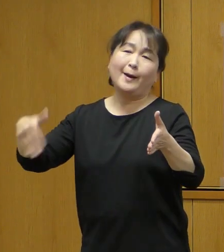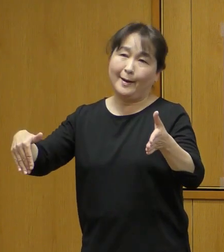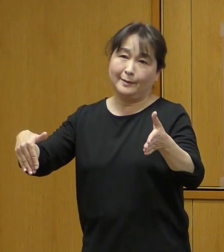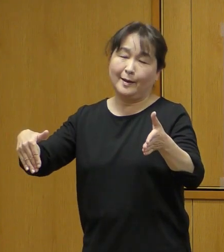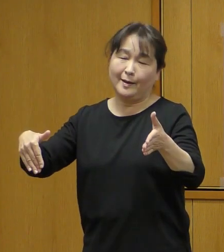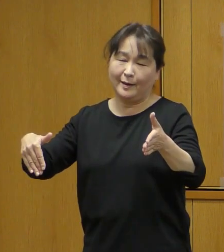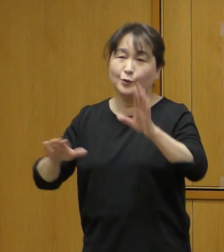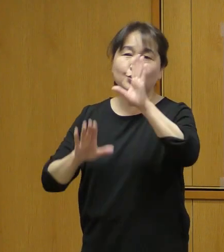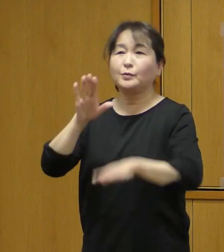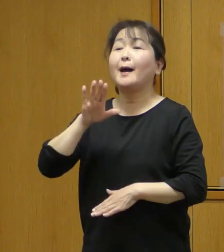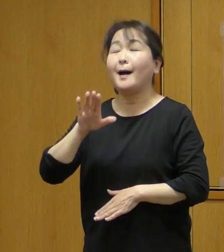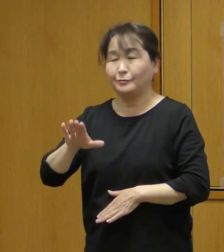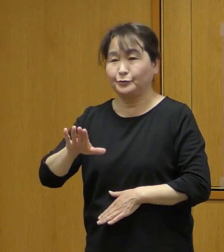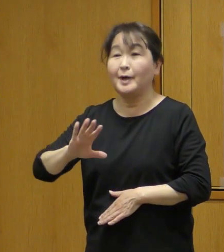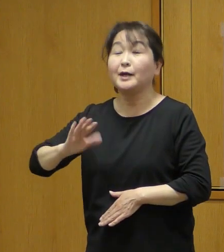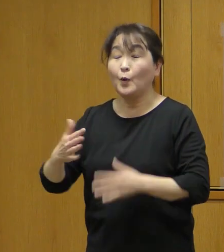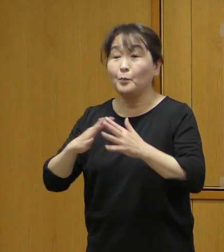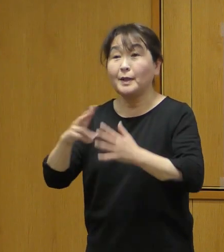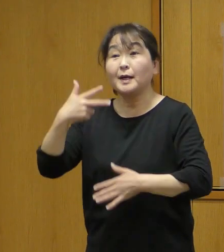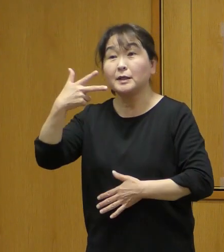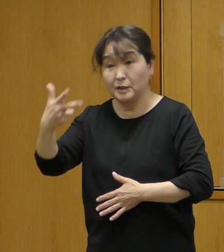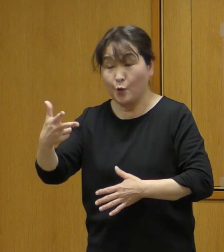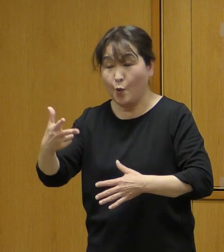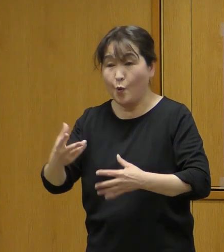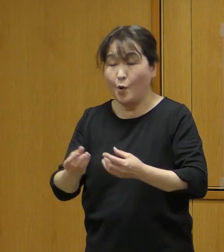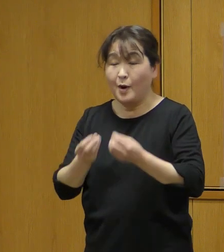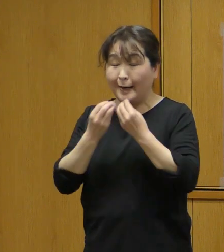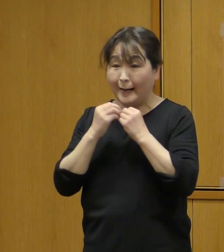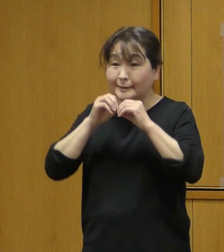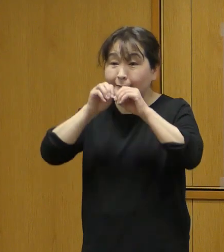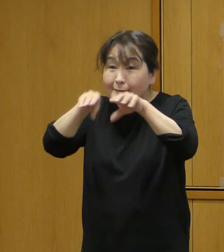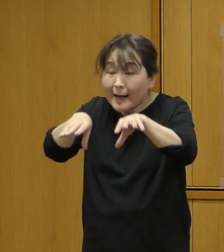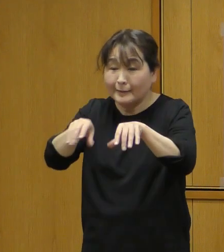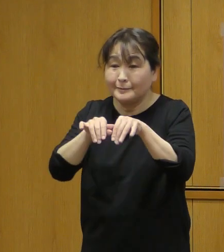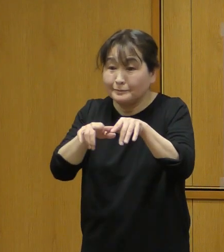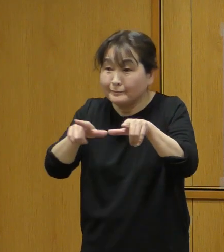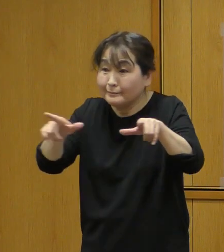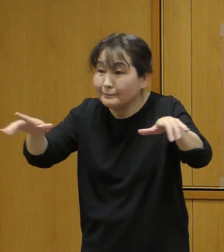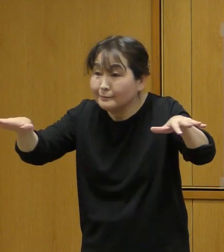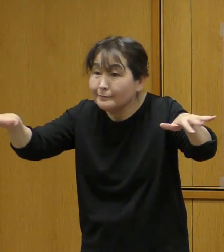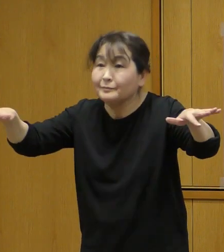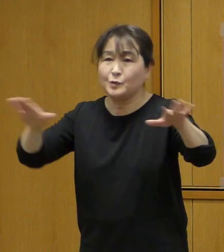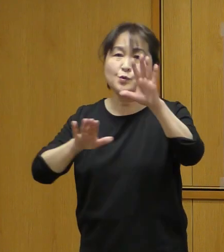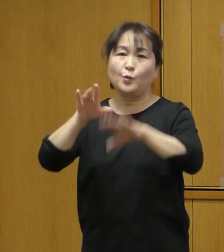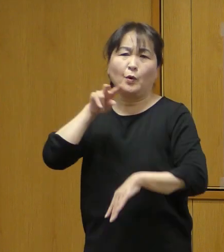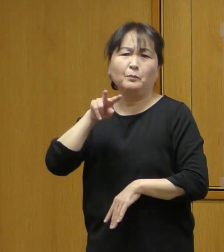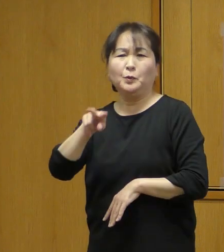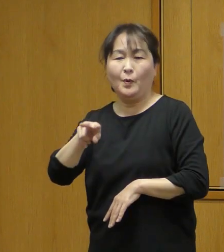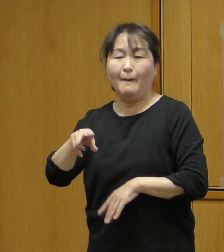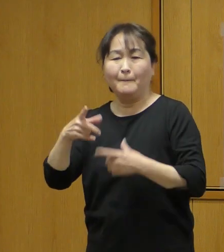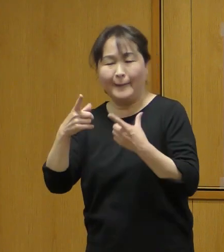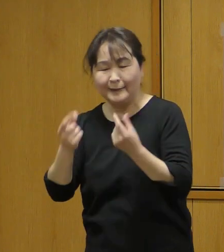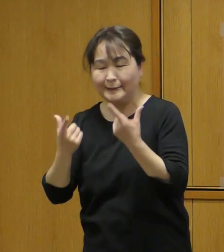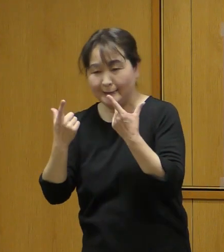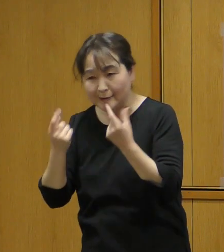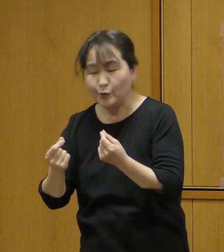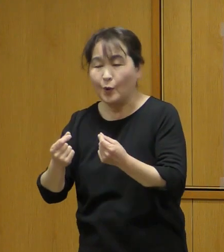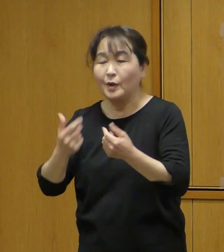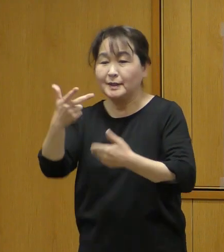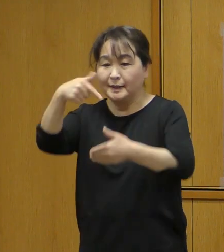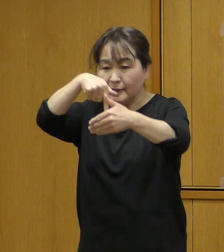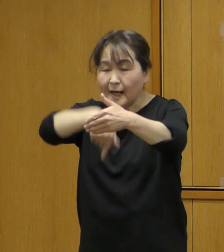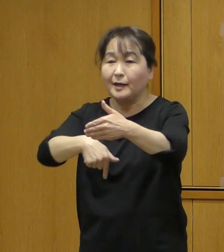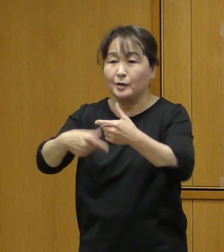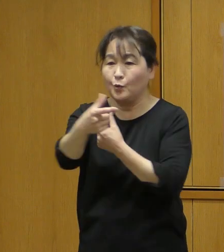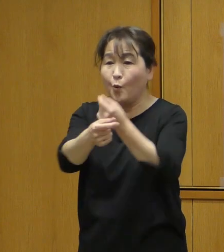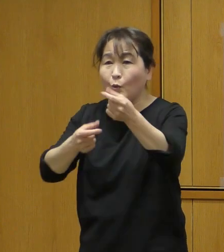ませんが、本市の感染拡大事例においては連続して市内間感染も確